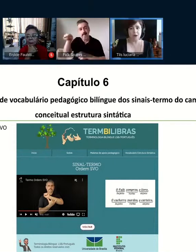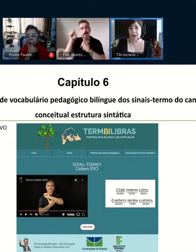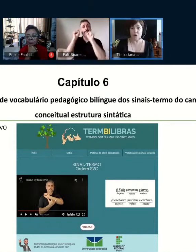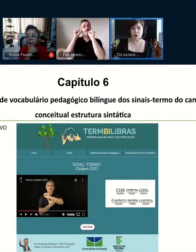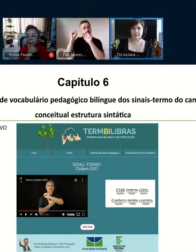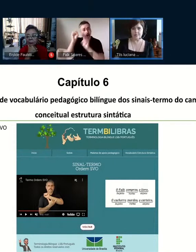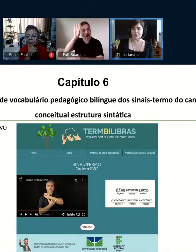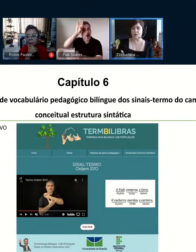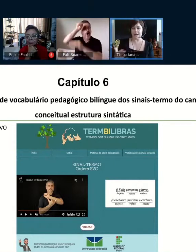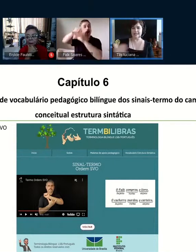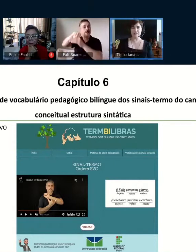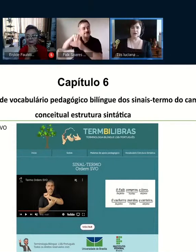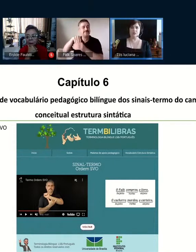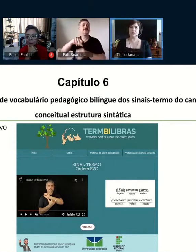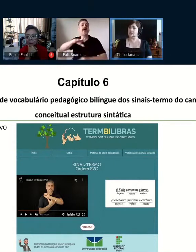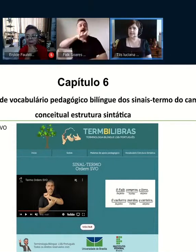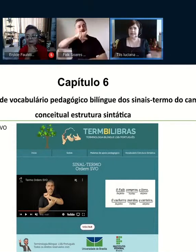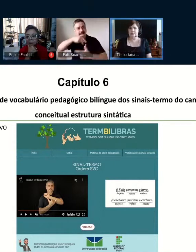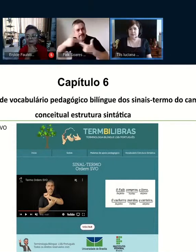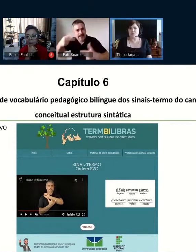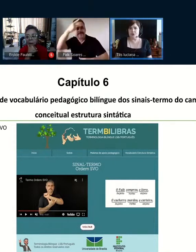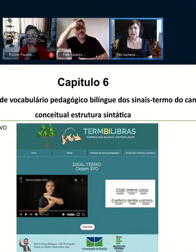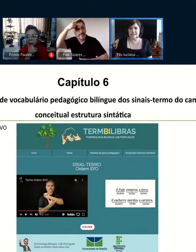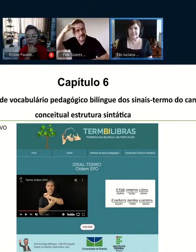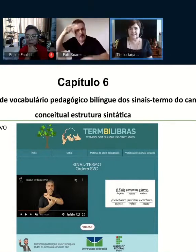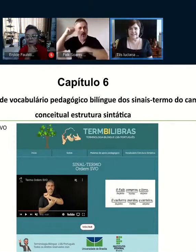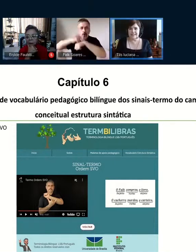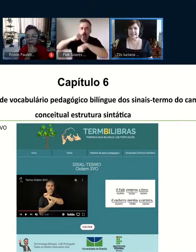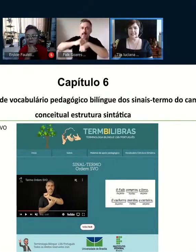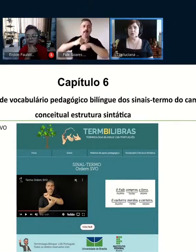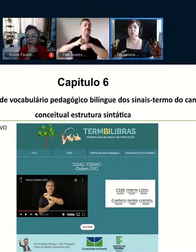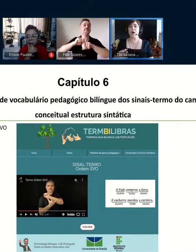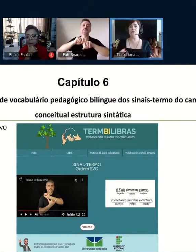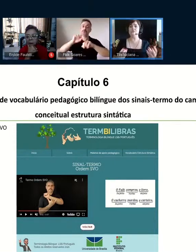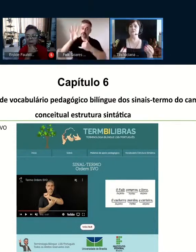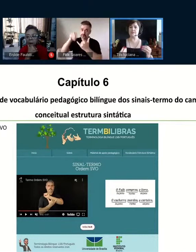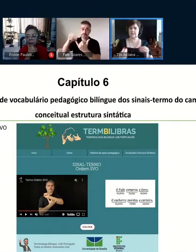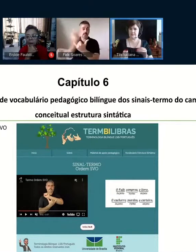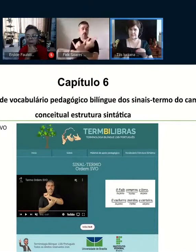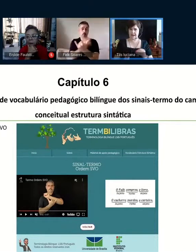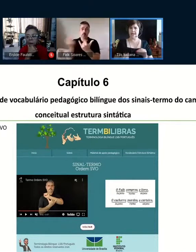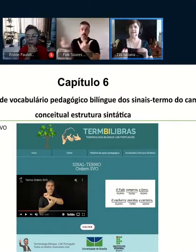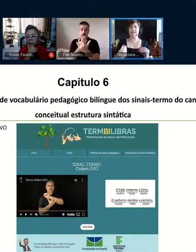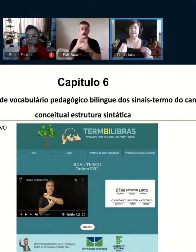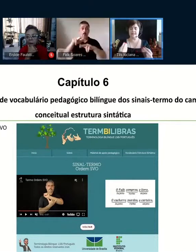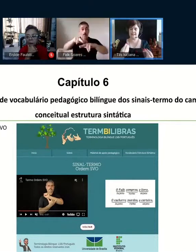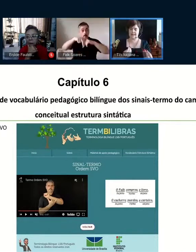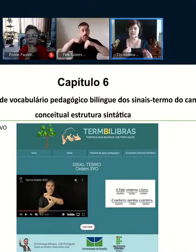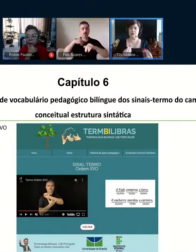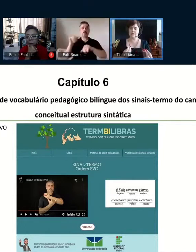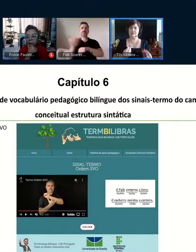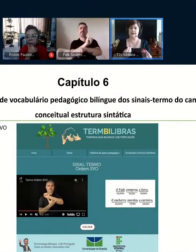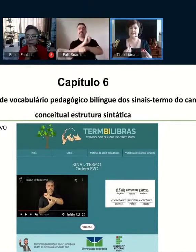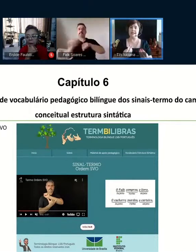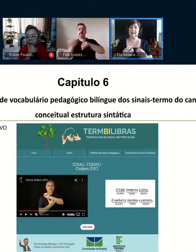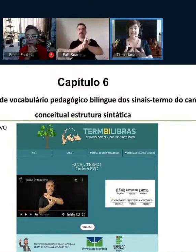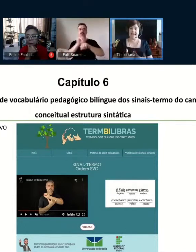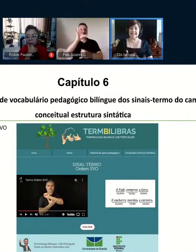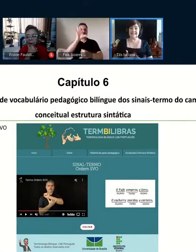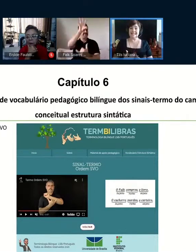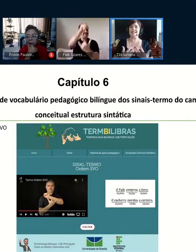E não é coisa, porque o carteiro não é coisa, o carteiro é a pessoa. Então, quando se faz necessidade, quando se